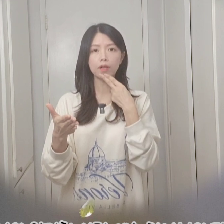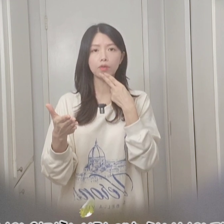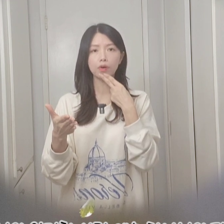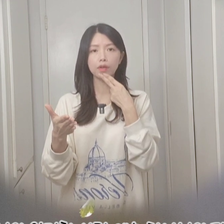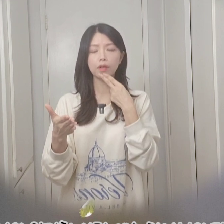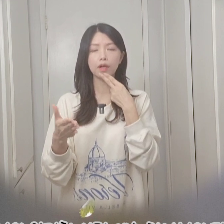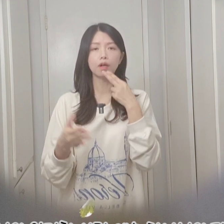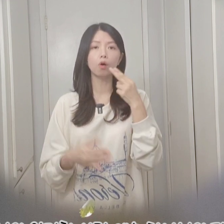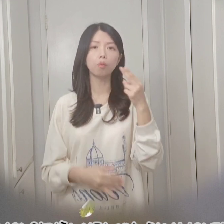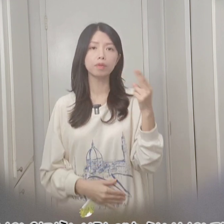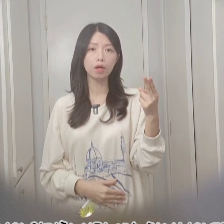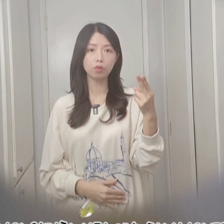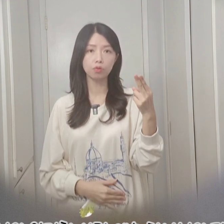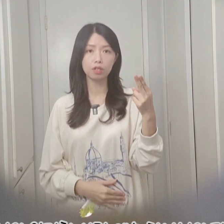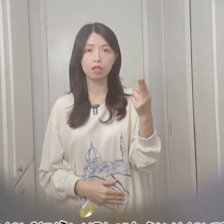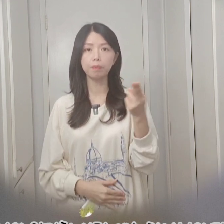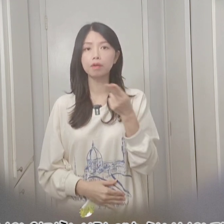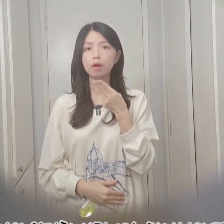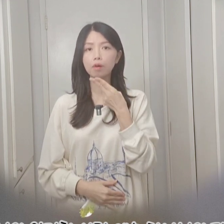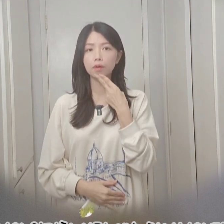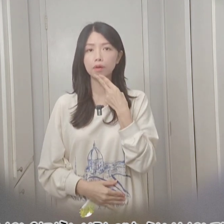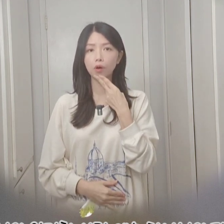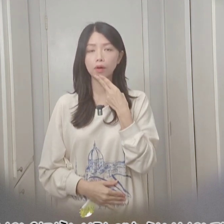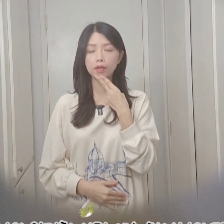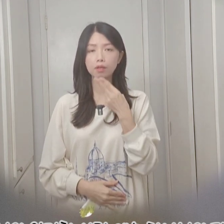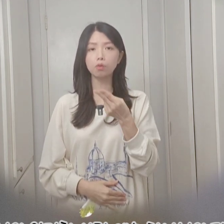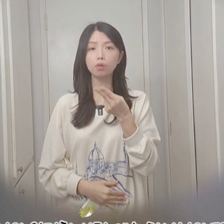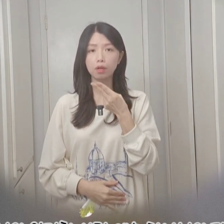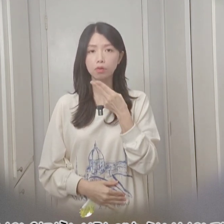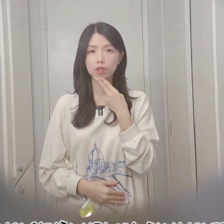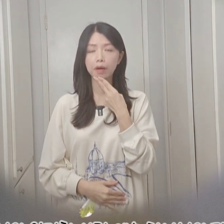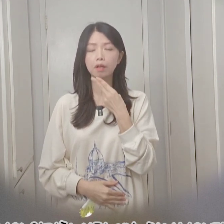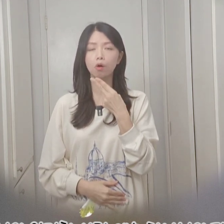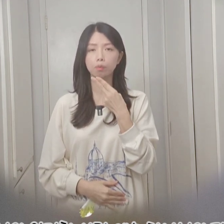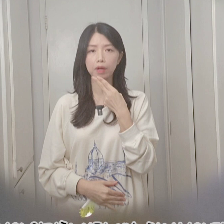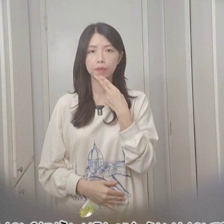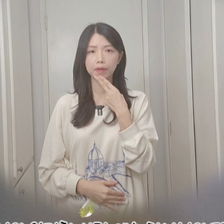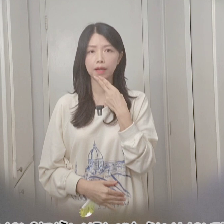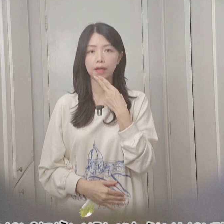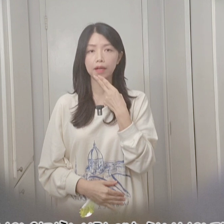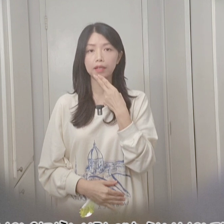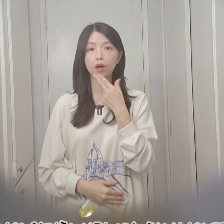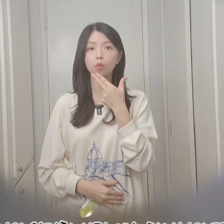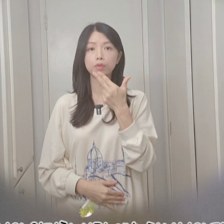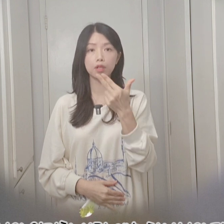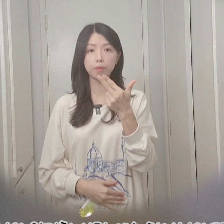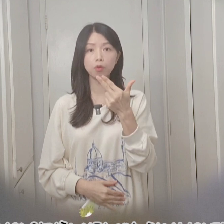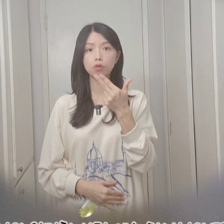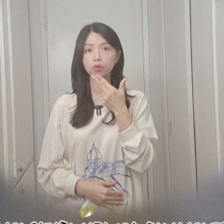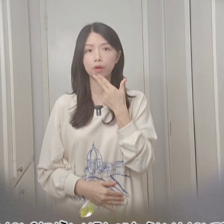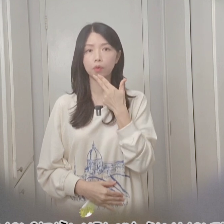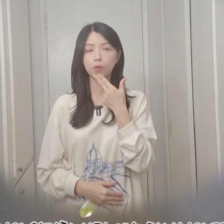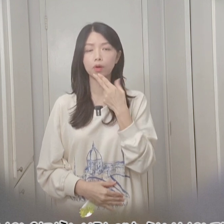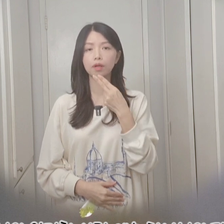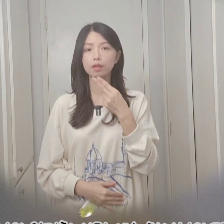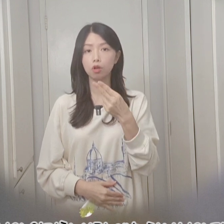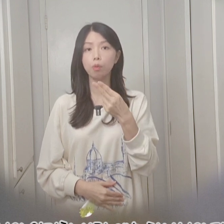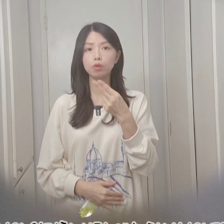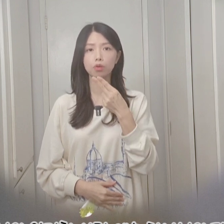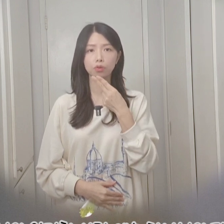없다라고 한 제수어는 검지하고 중지를 펴서 턱에 사선으로 대주시면 없다입니다. 이때 엄지를 펴주셔도